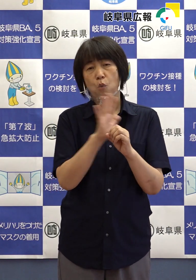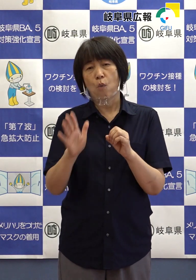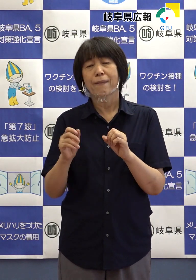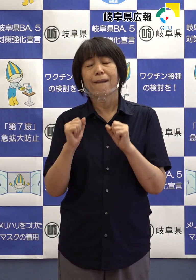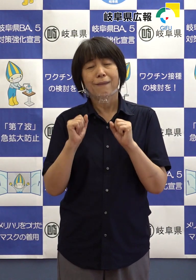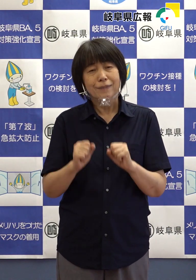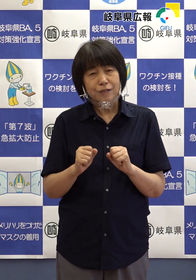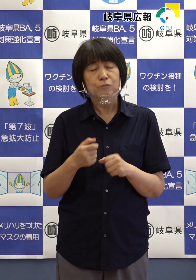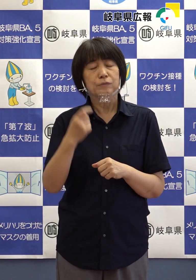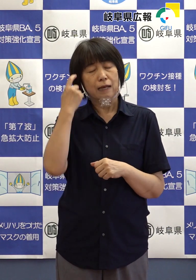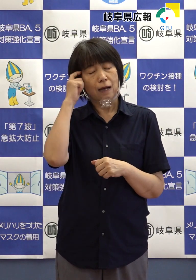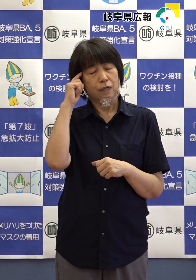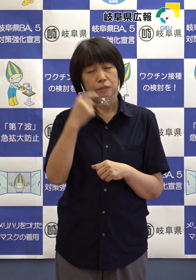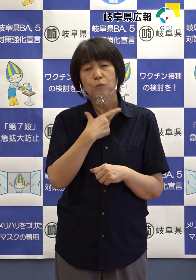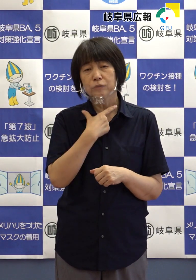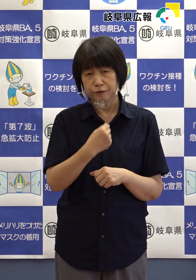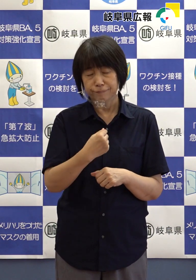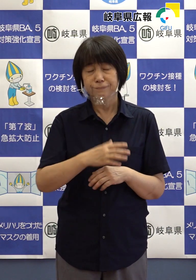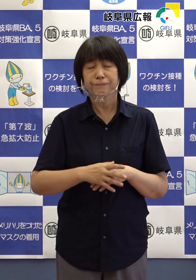です